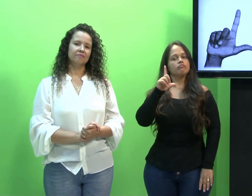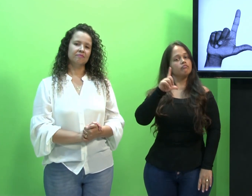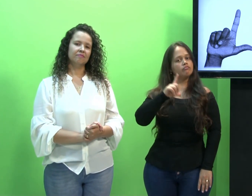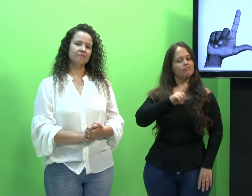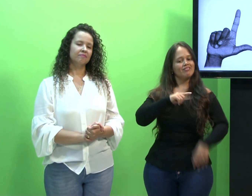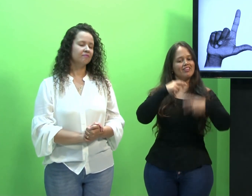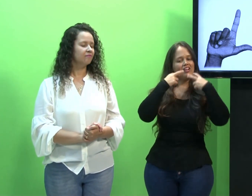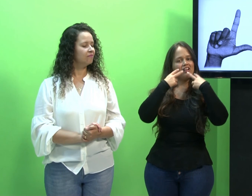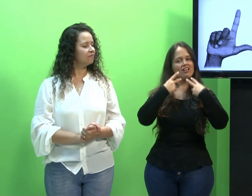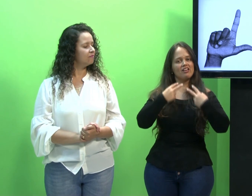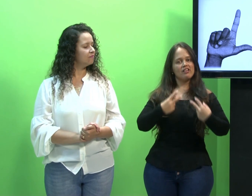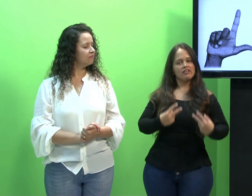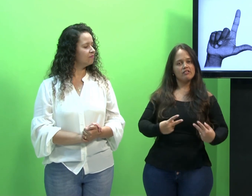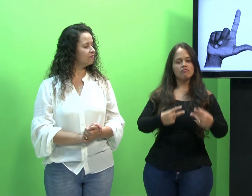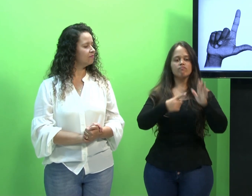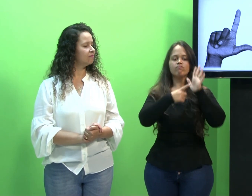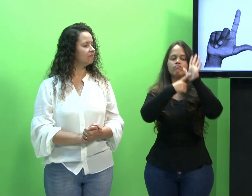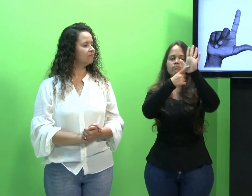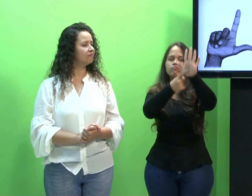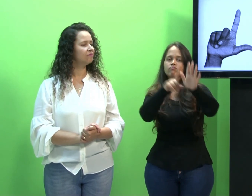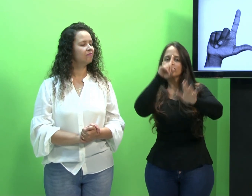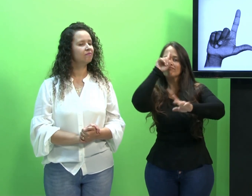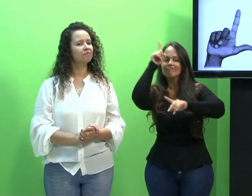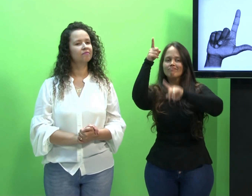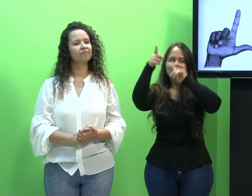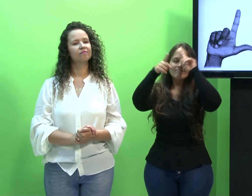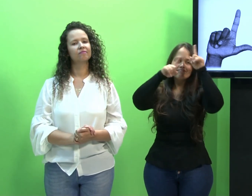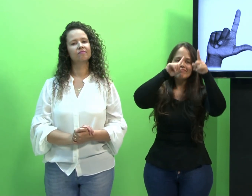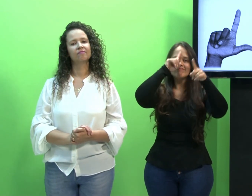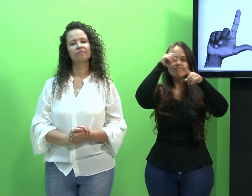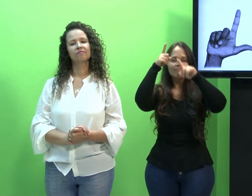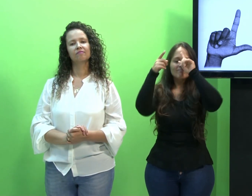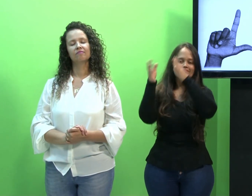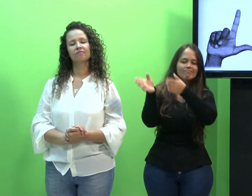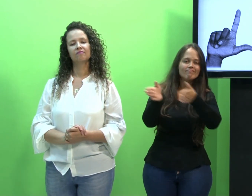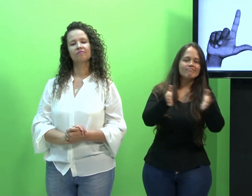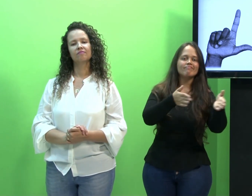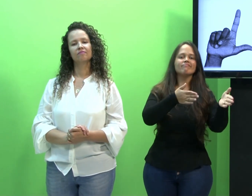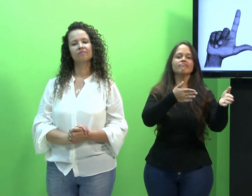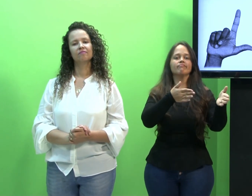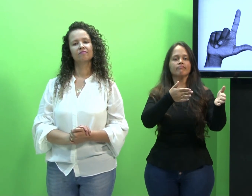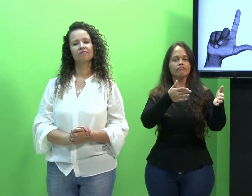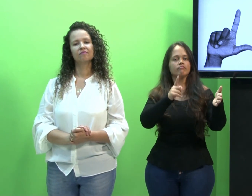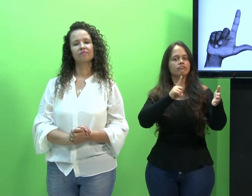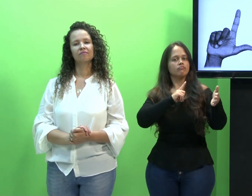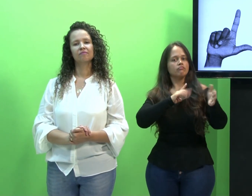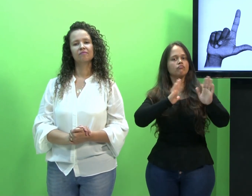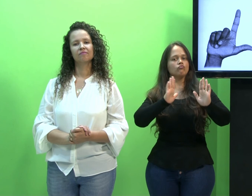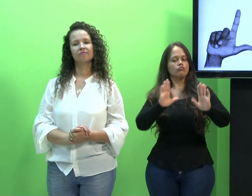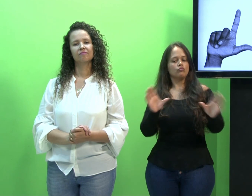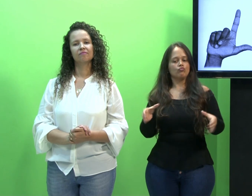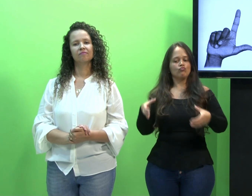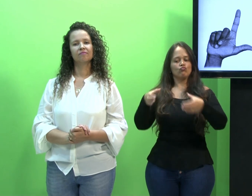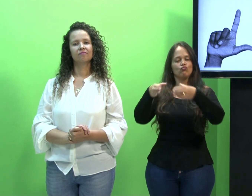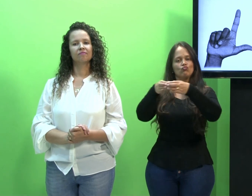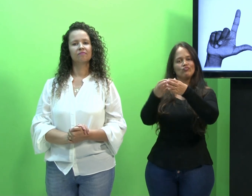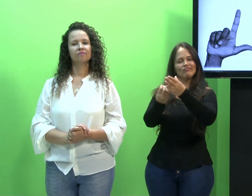sistema linguístico de transmissão de ideias e fatos, oriundos de comunidades de